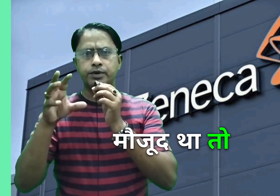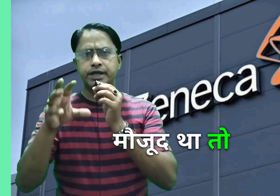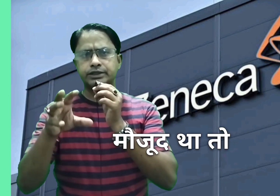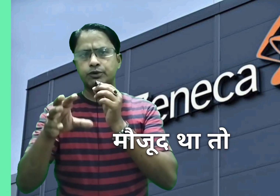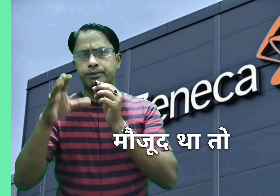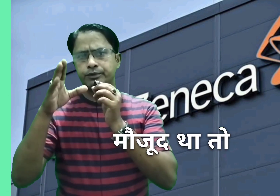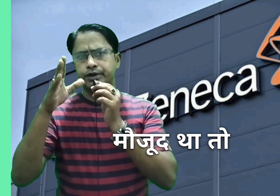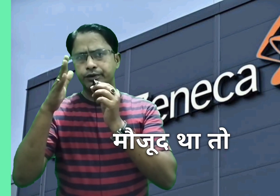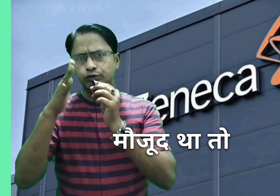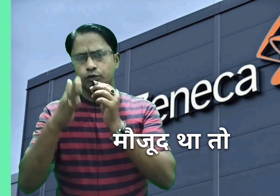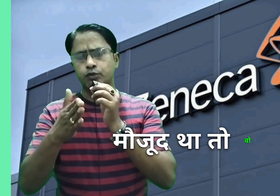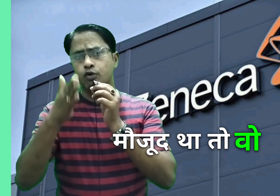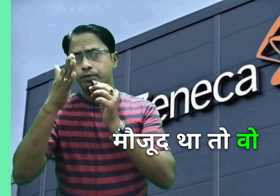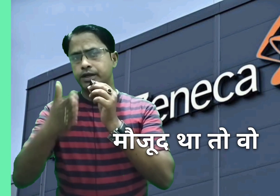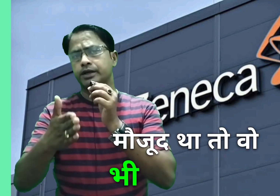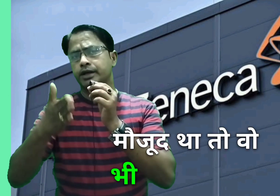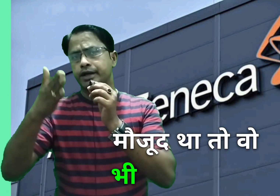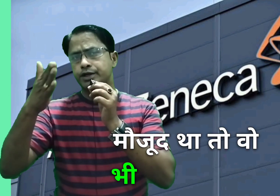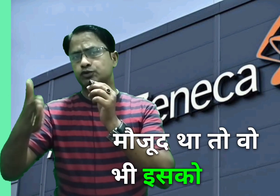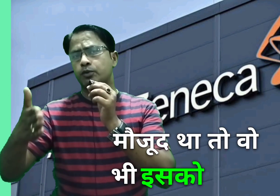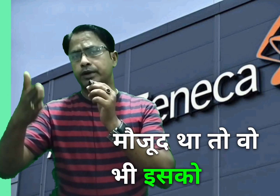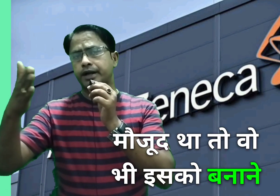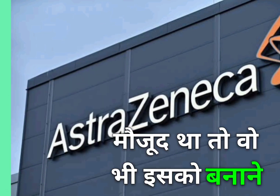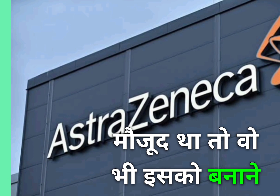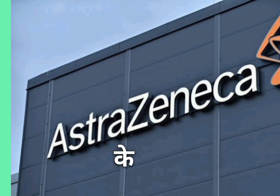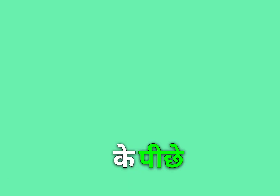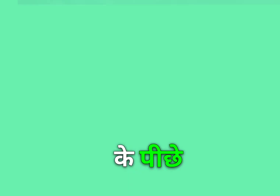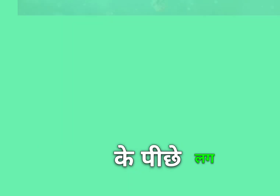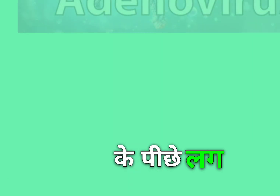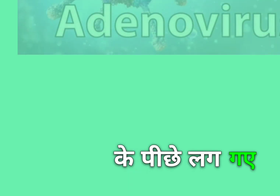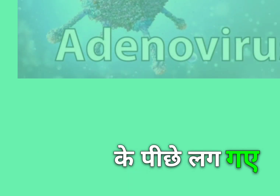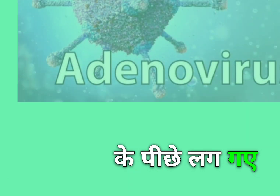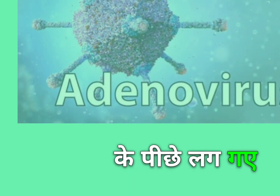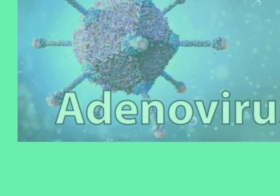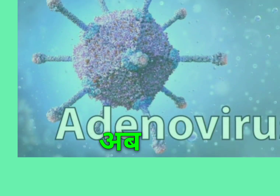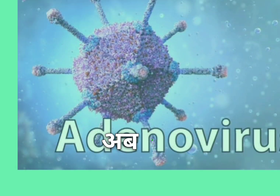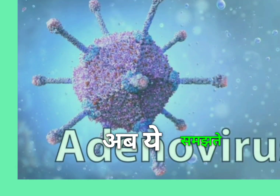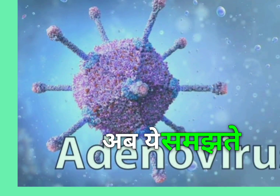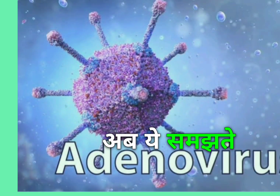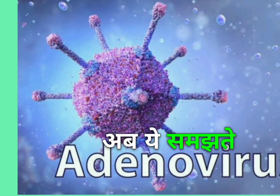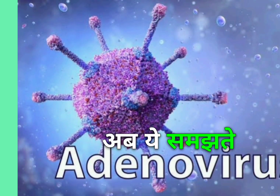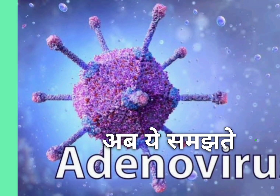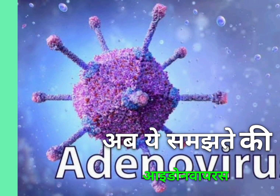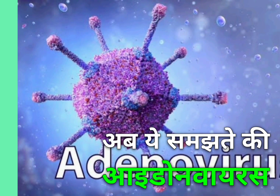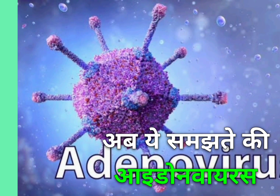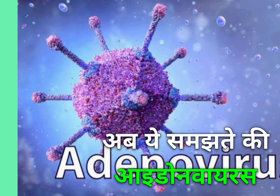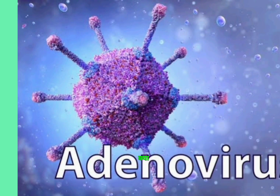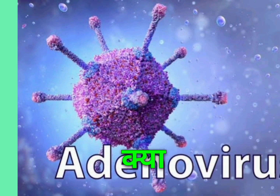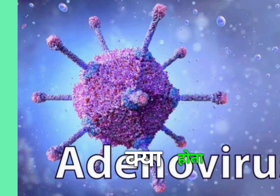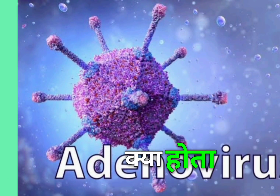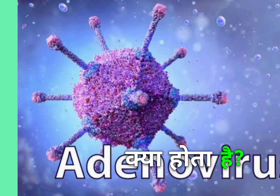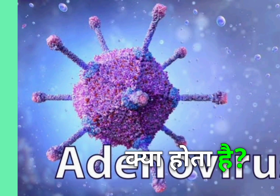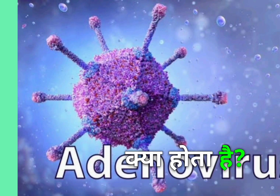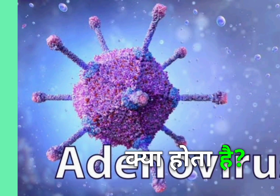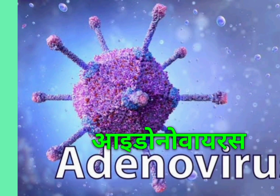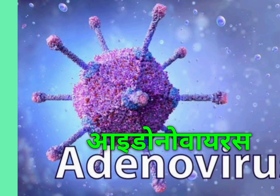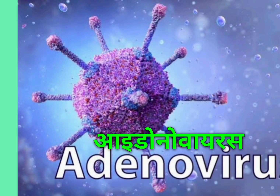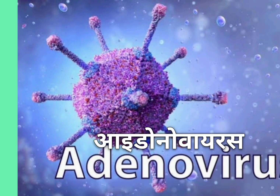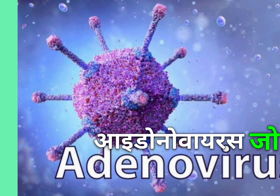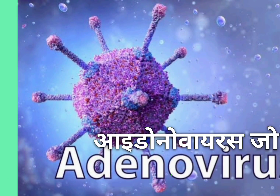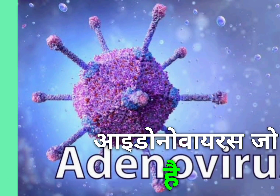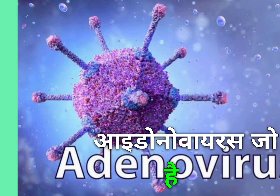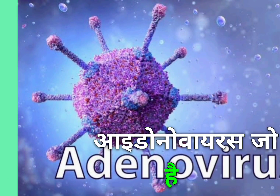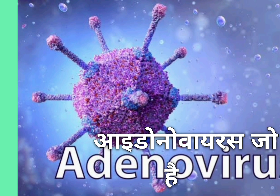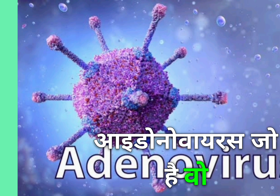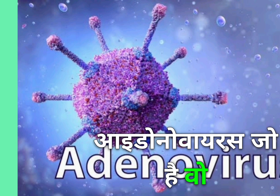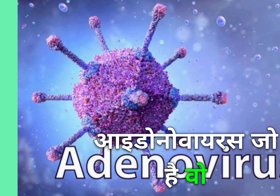तो वो भी इसको बनाने के पीछे लग गए। अब ये समझते हैं कि एडेनो वायरस क्या होता है। तो एडेनो वायरस